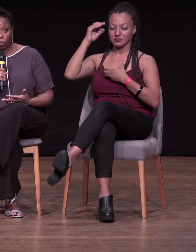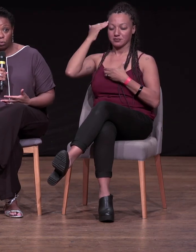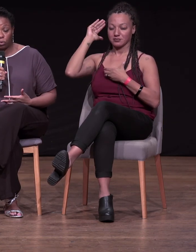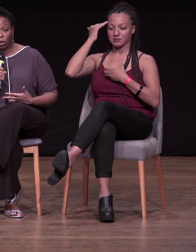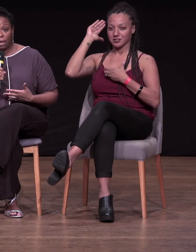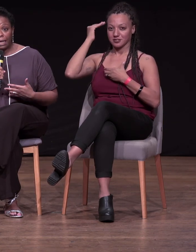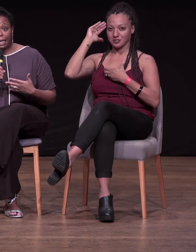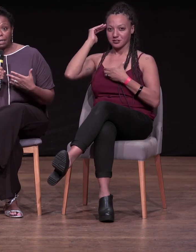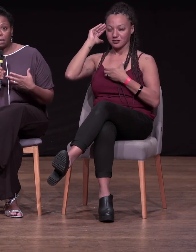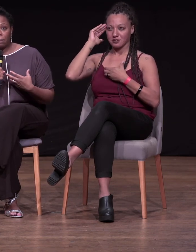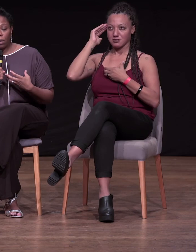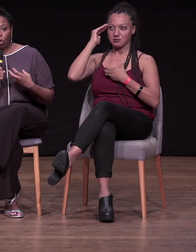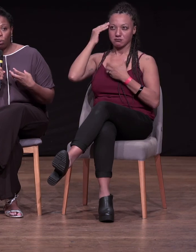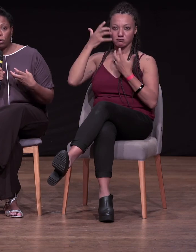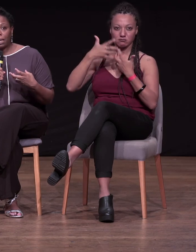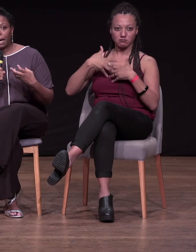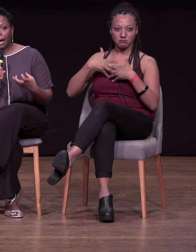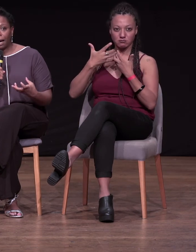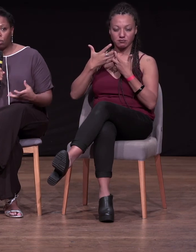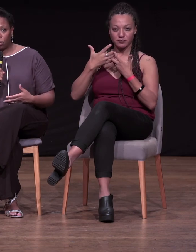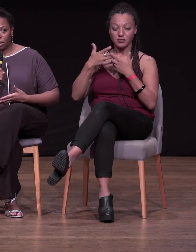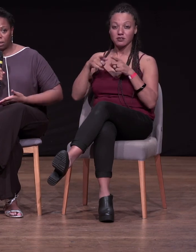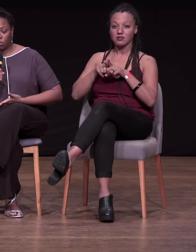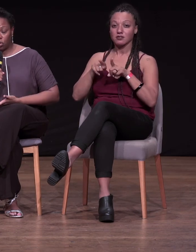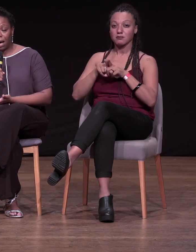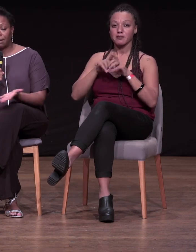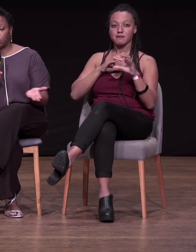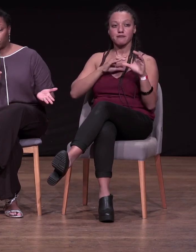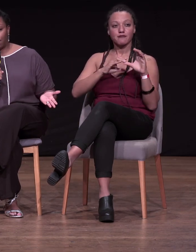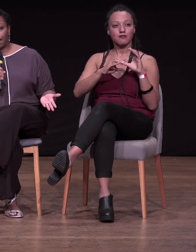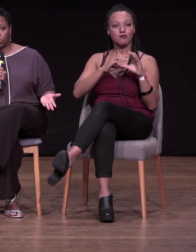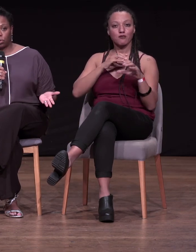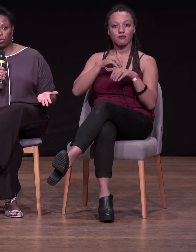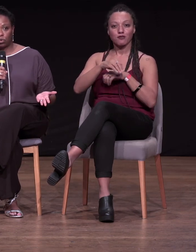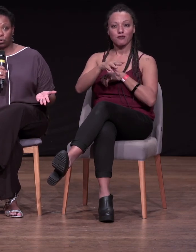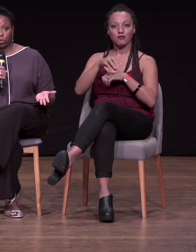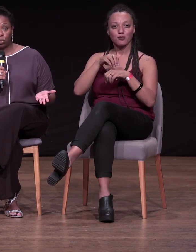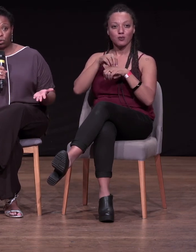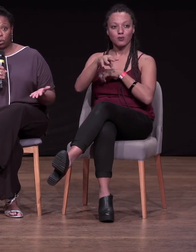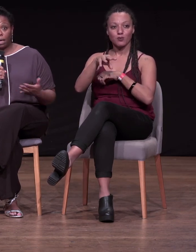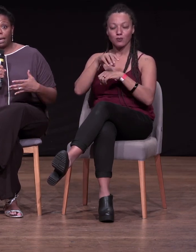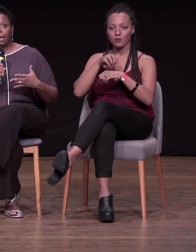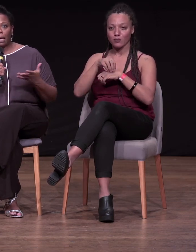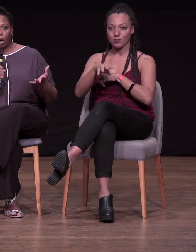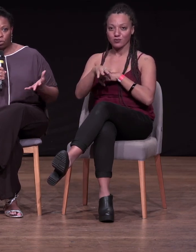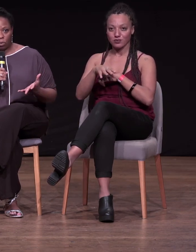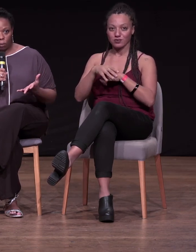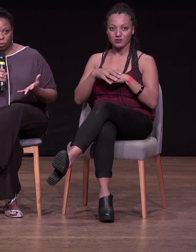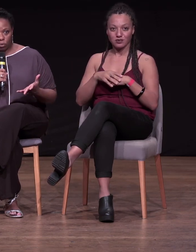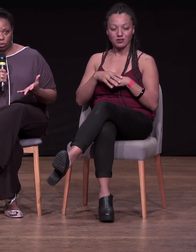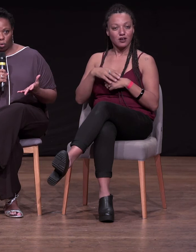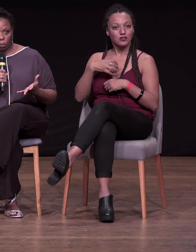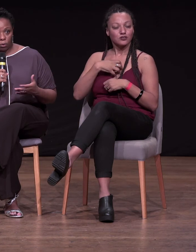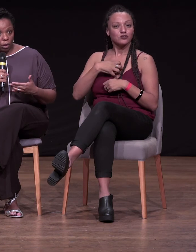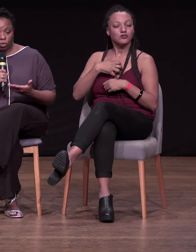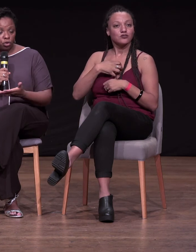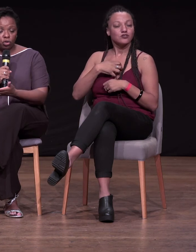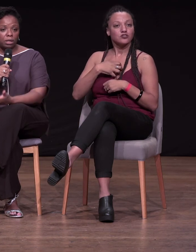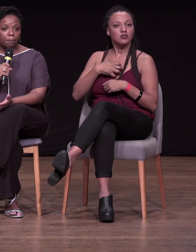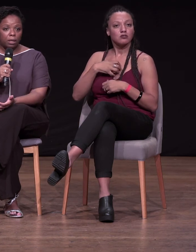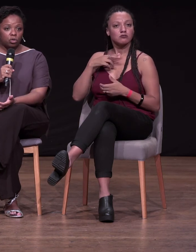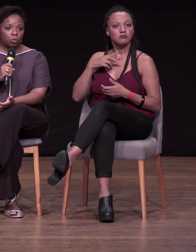estar no mundo e também comunicar o que jaz por baixo disso tudo em alto e bom som,